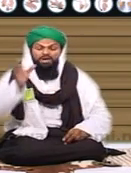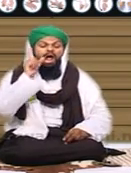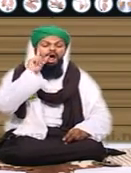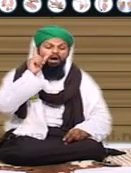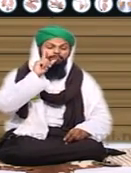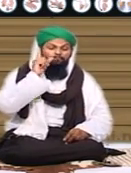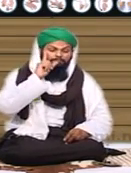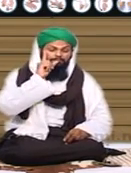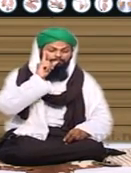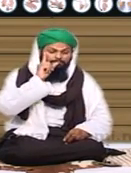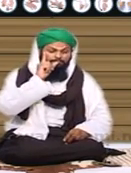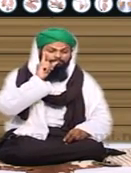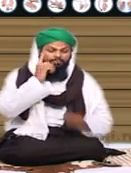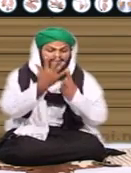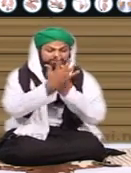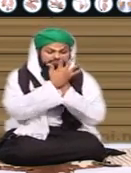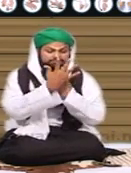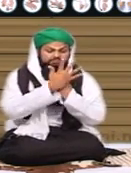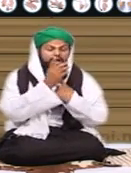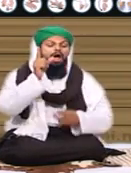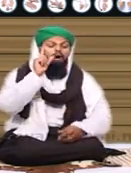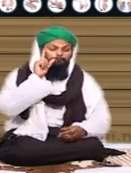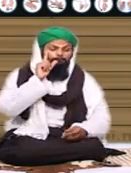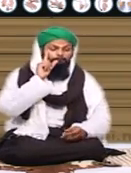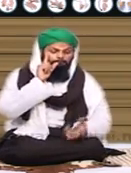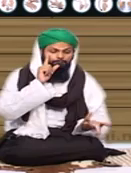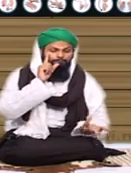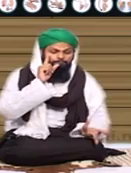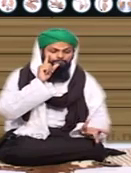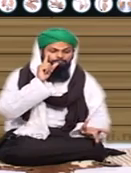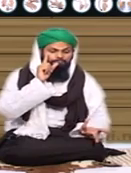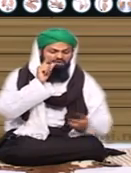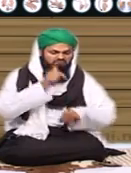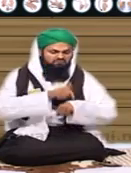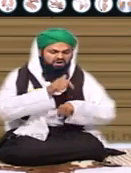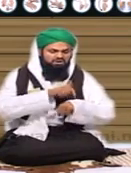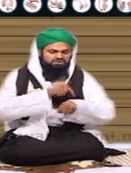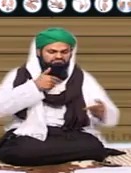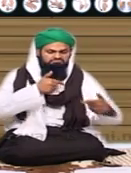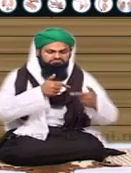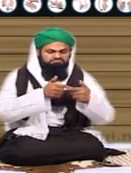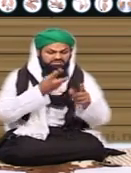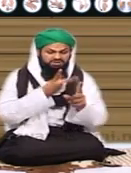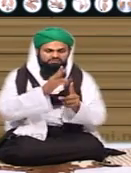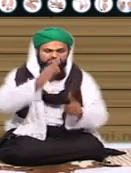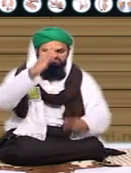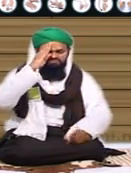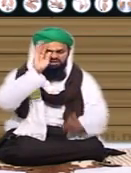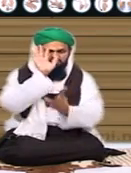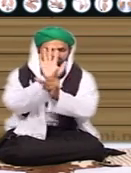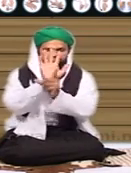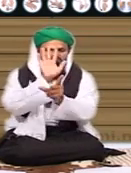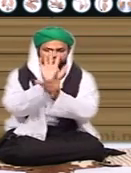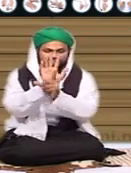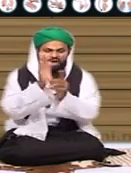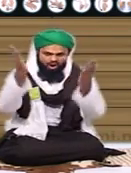کی طرف نہیں آئیں گے، کب تک ہم اپنی اصلاح کا سامان نہیں کریں گے۔ تو میرے پیارے اسلامی بھائیوں، دعوت اسلامی یہی درس